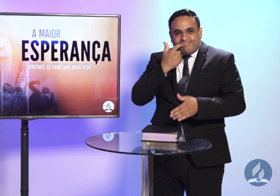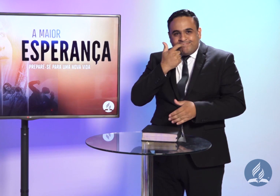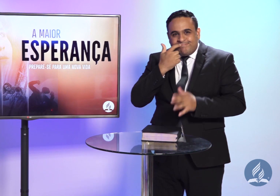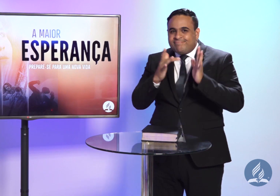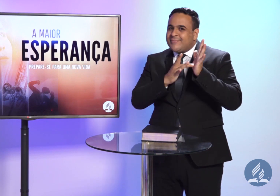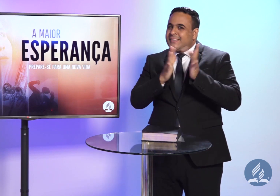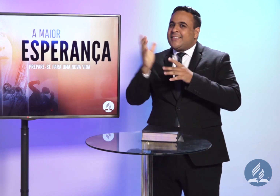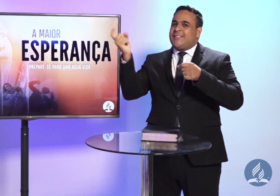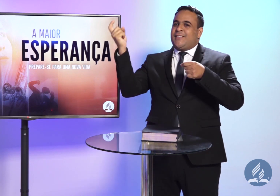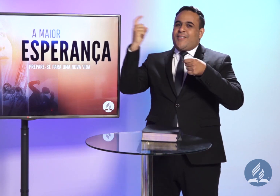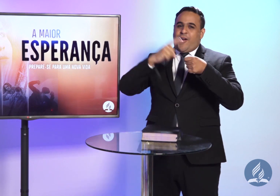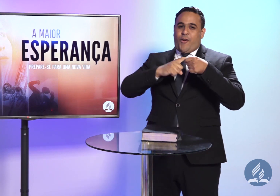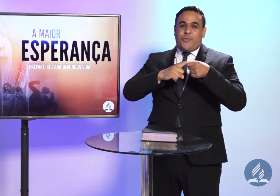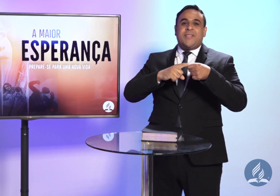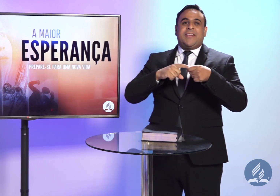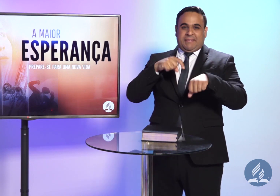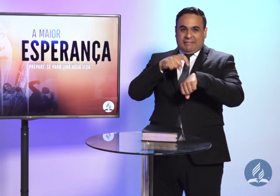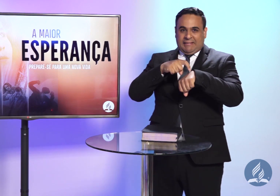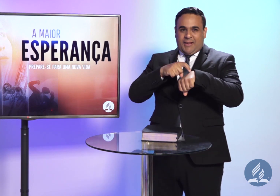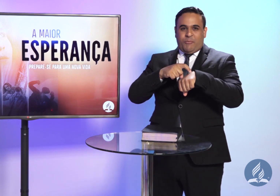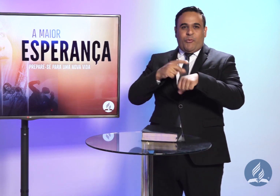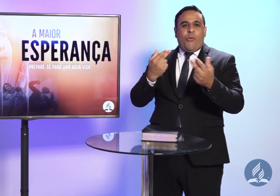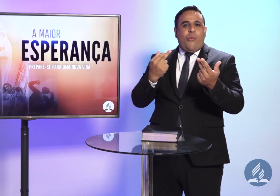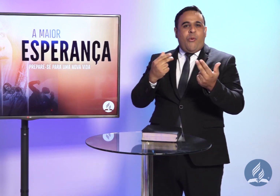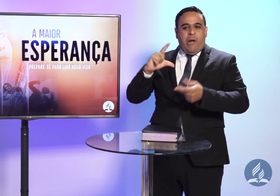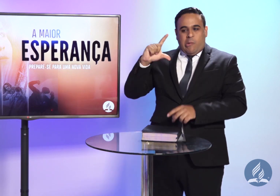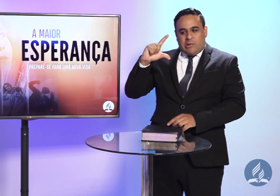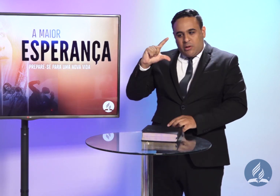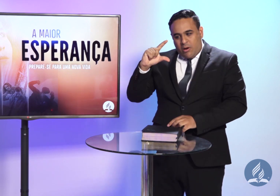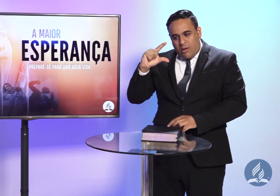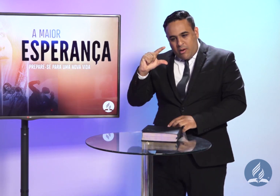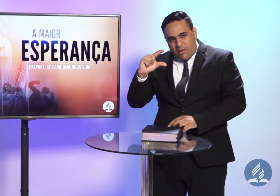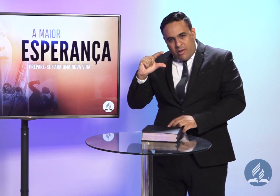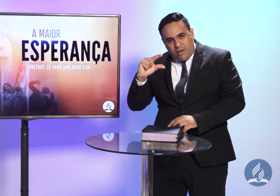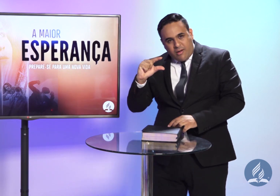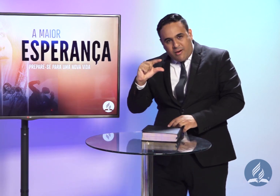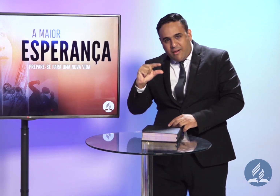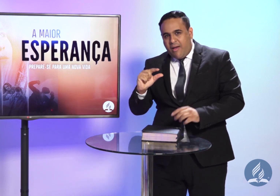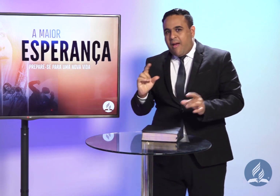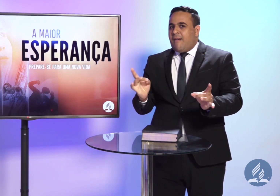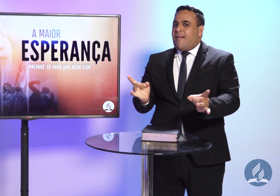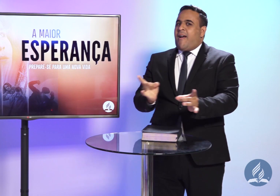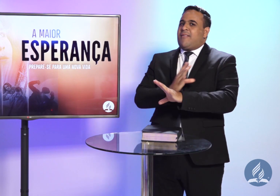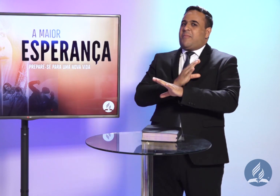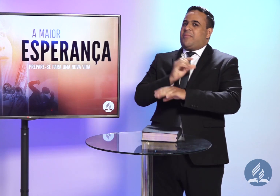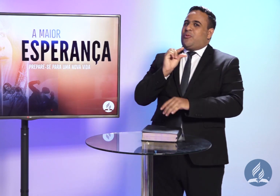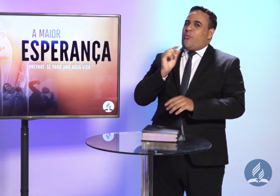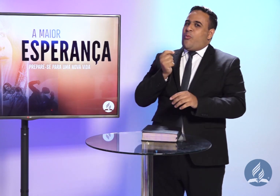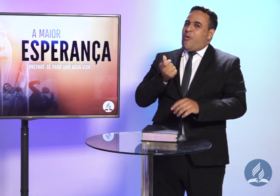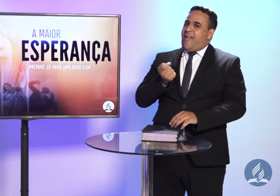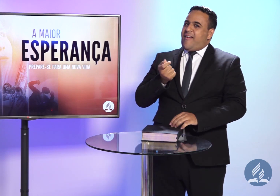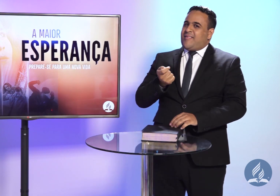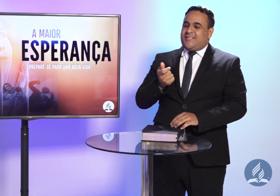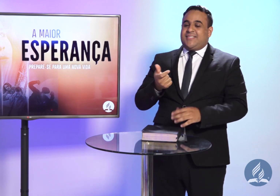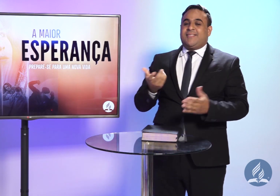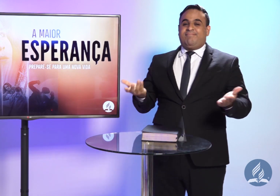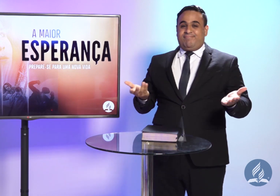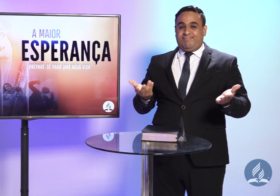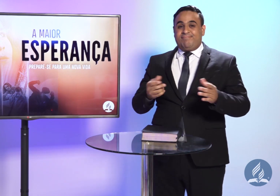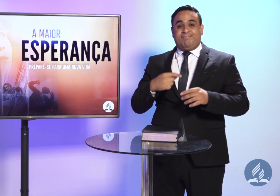eu peço para você tomar essa decisão rápido, porque Jesus está voltando e o tempo está acabando. Nós estamos no tempo